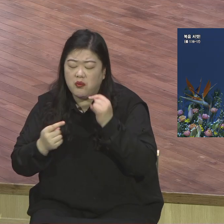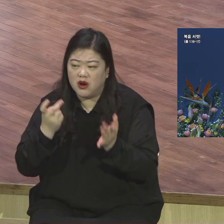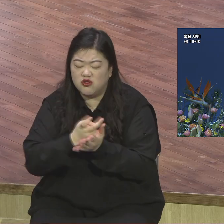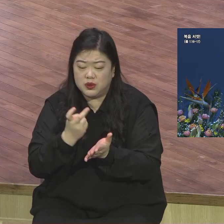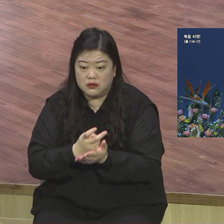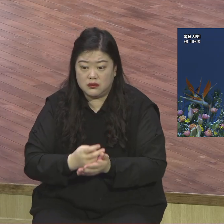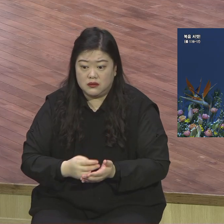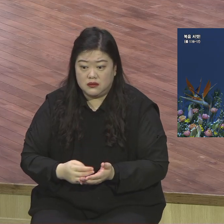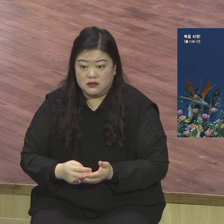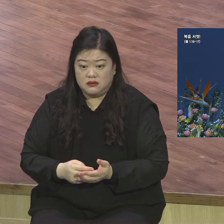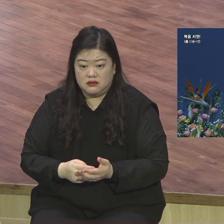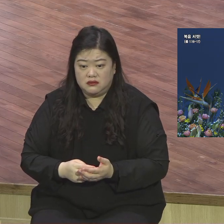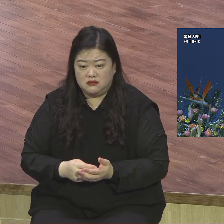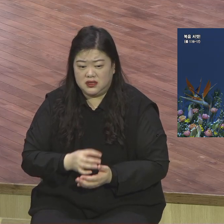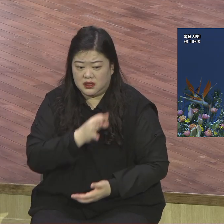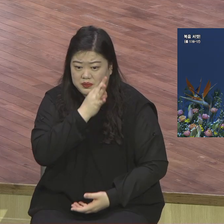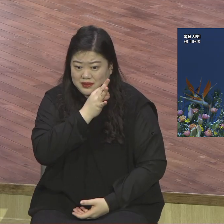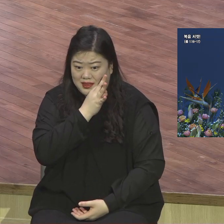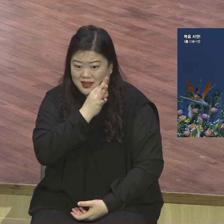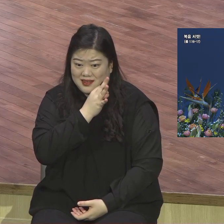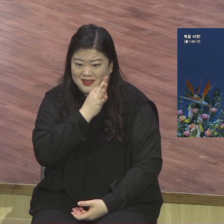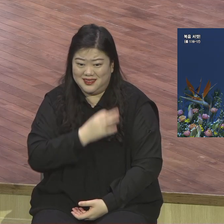서밋.